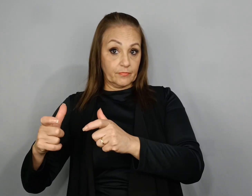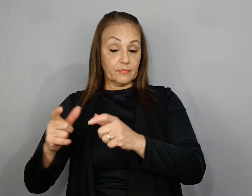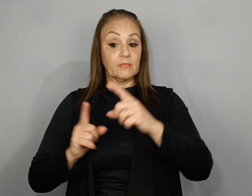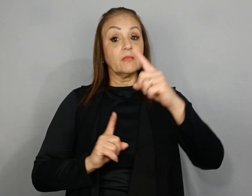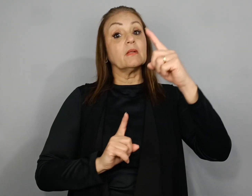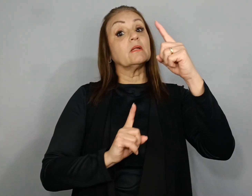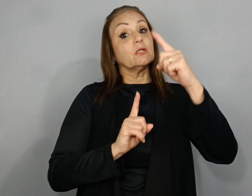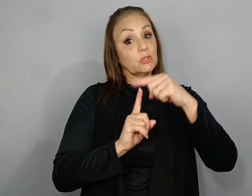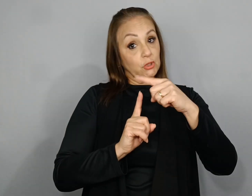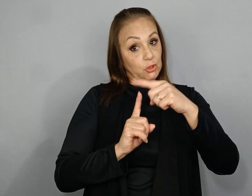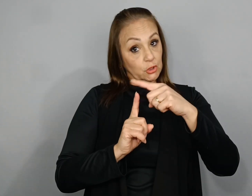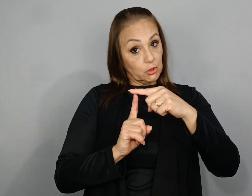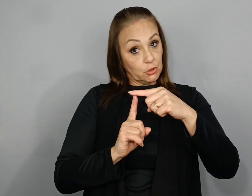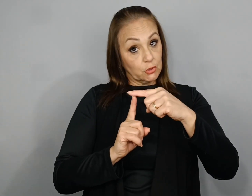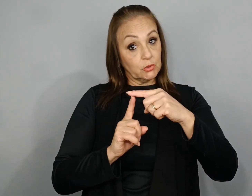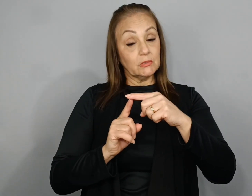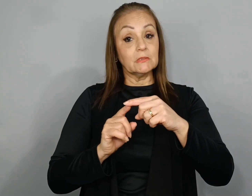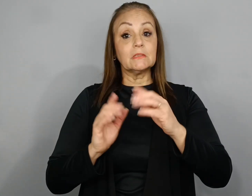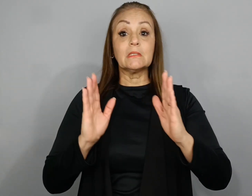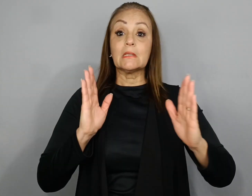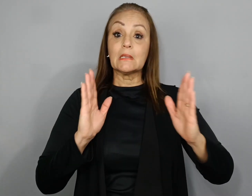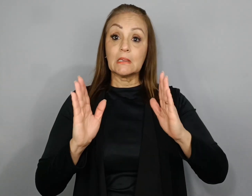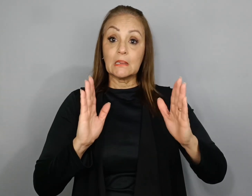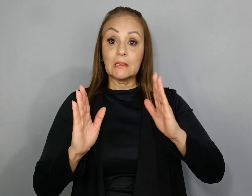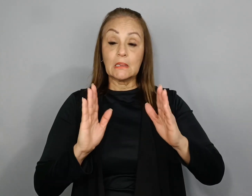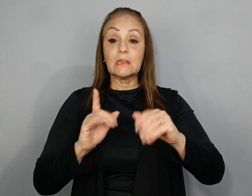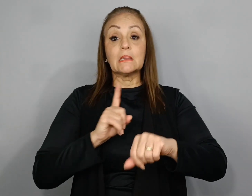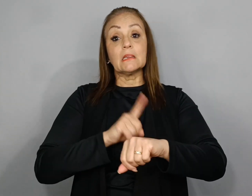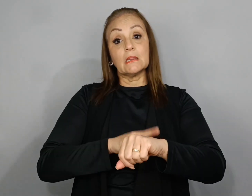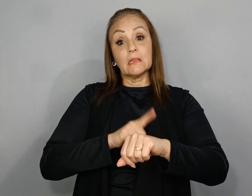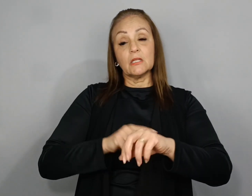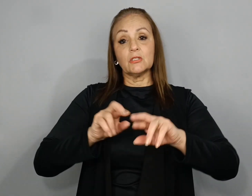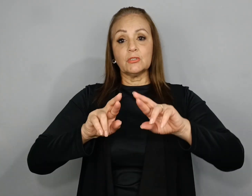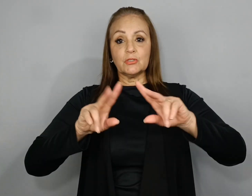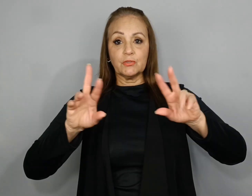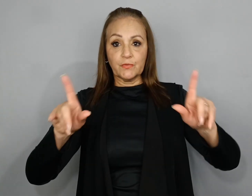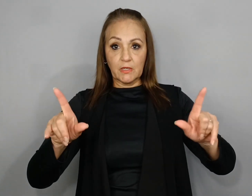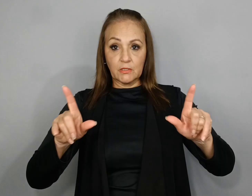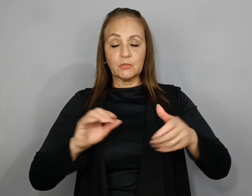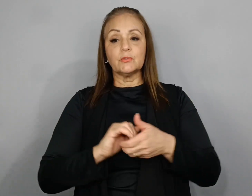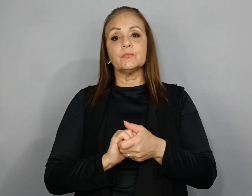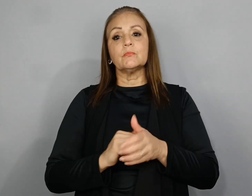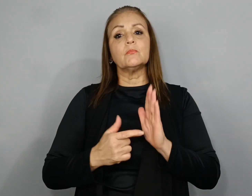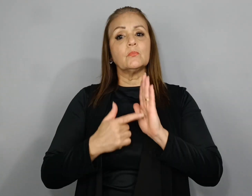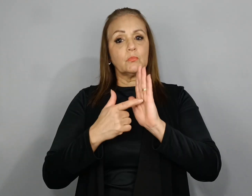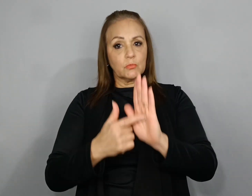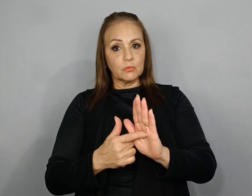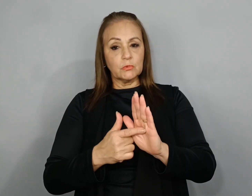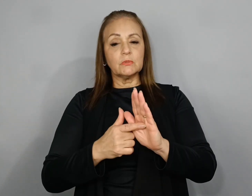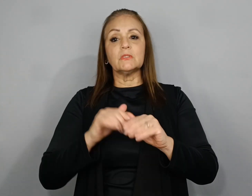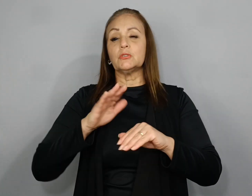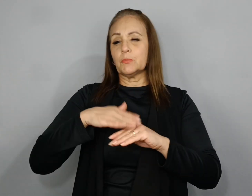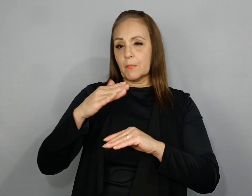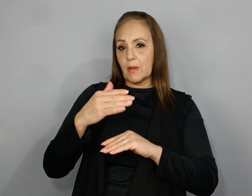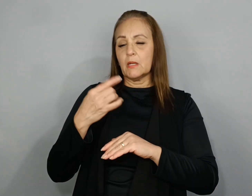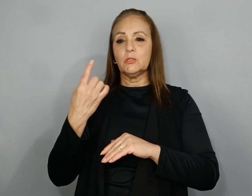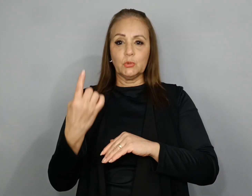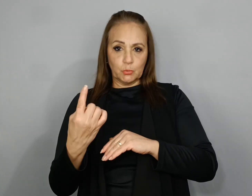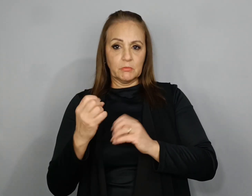espécies, tempos diferentes, por apontar mais de uma característica dos dados